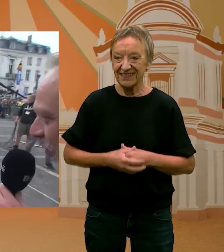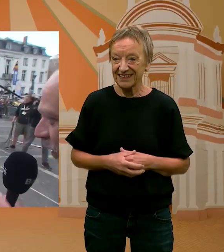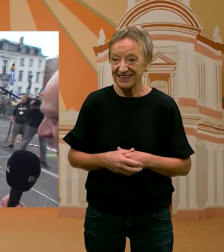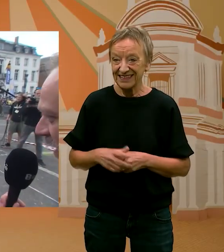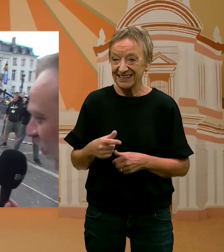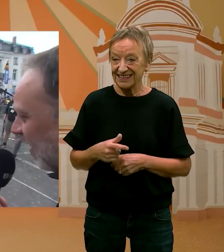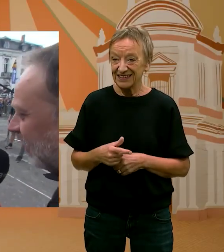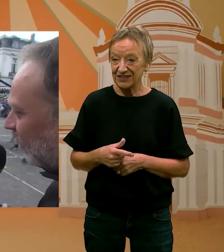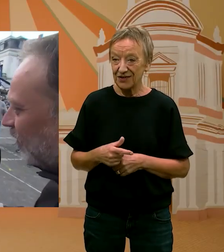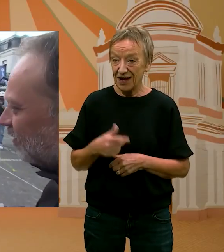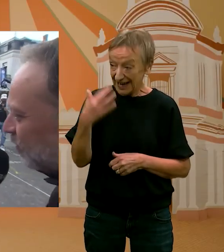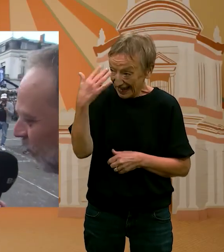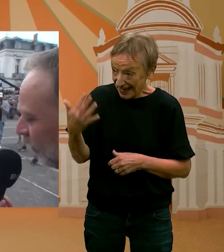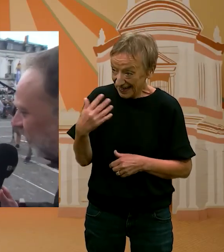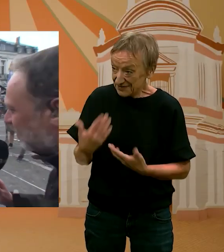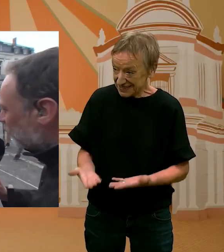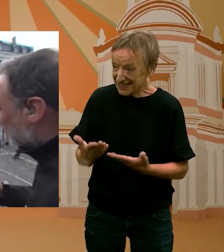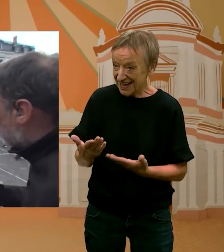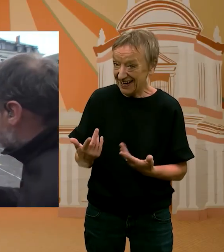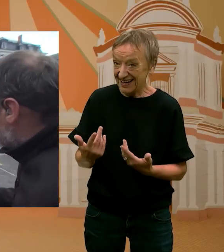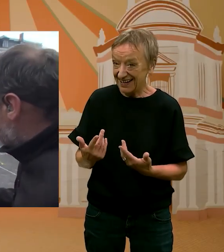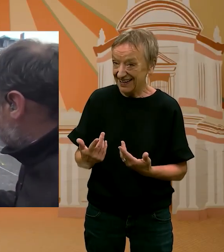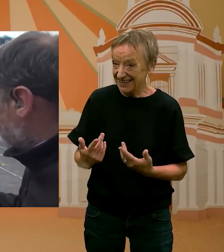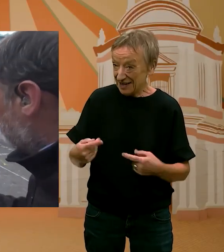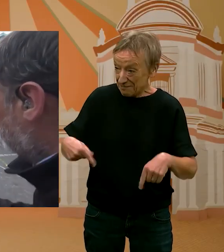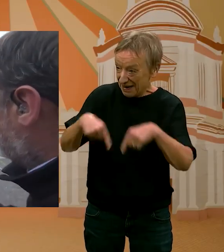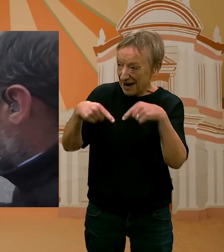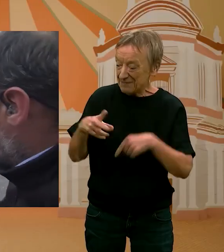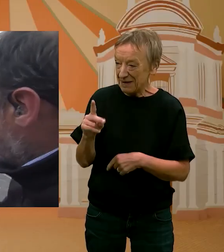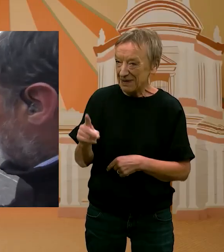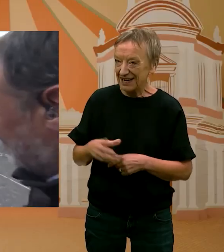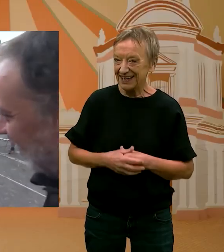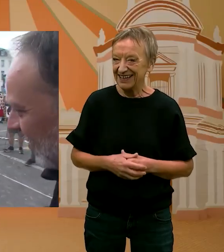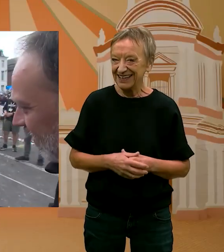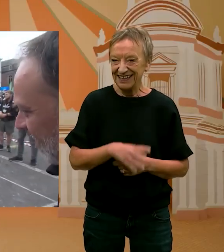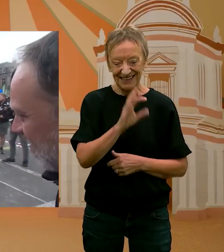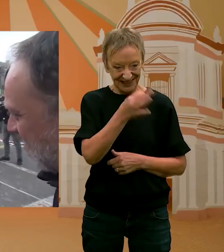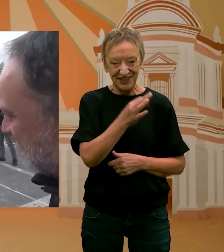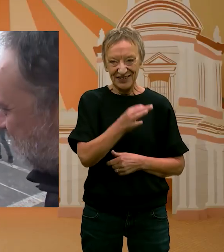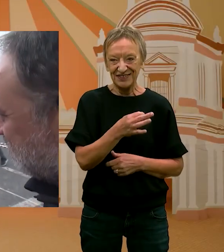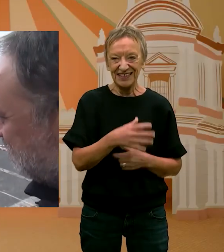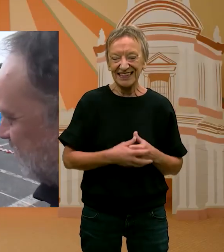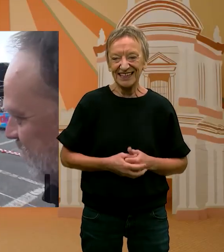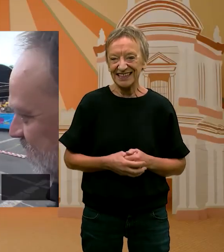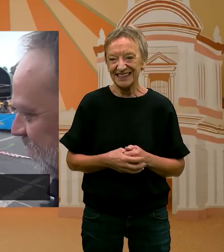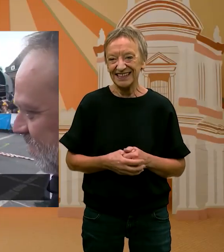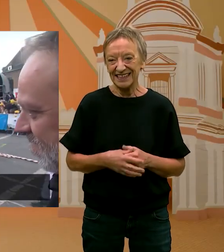d'avoir cette finale, d'être les deux derniers debout avec papa? Bah ouais, franchement, c'est une belle finale. Et on en parlait avant